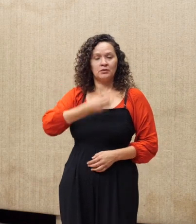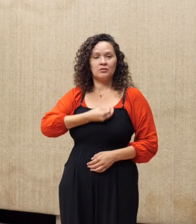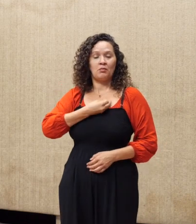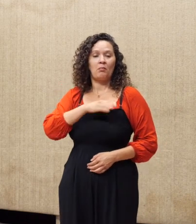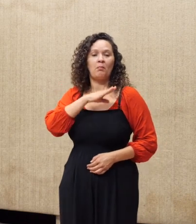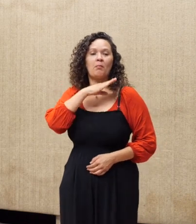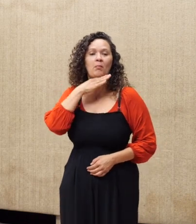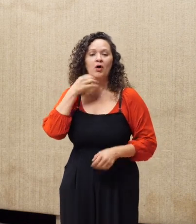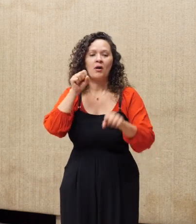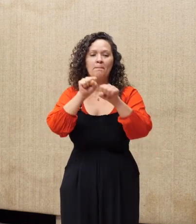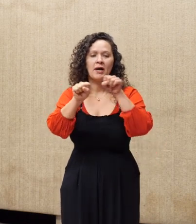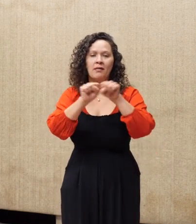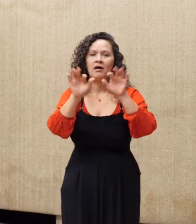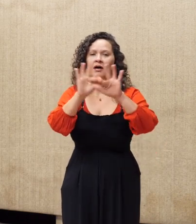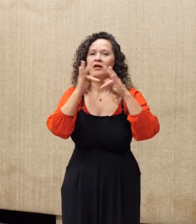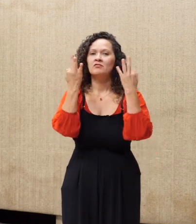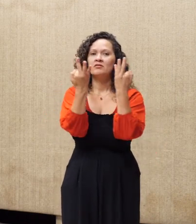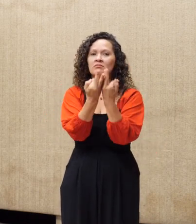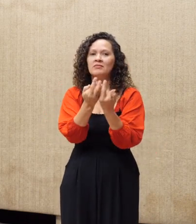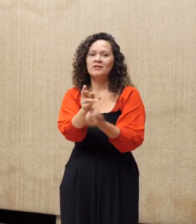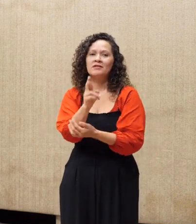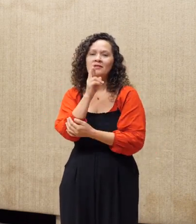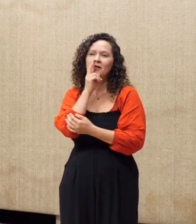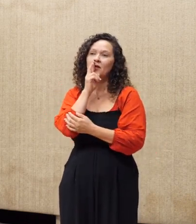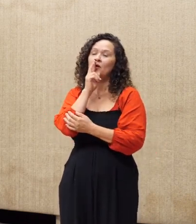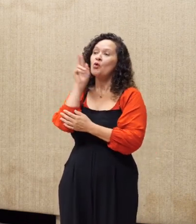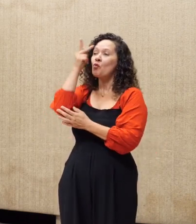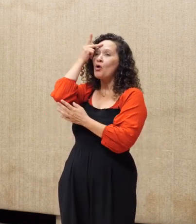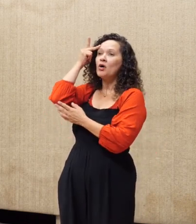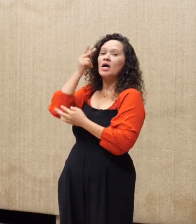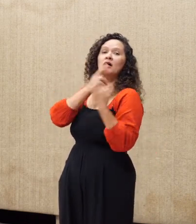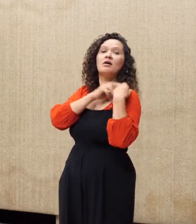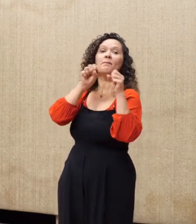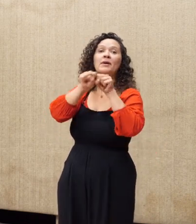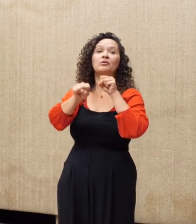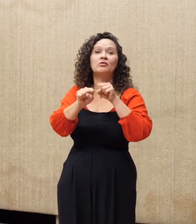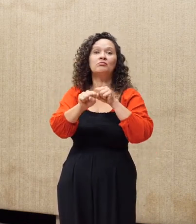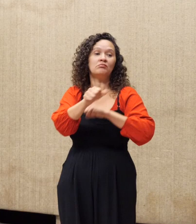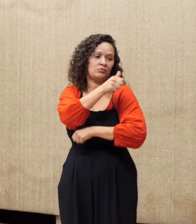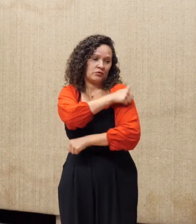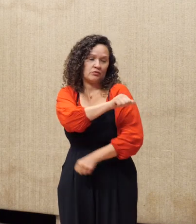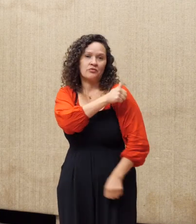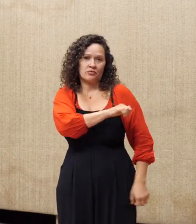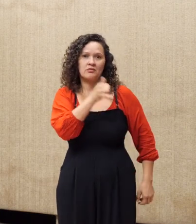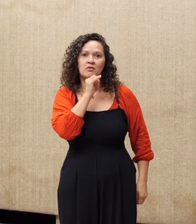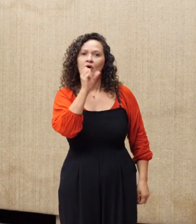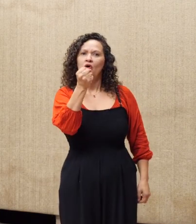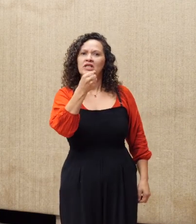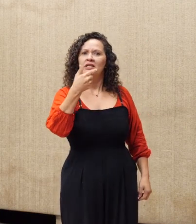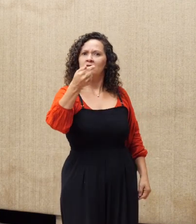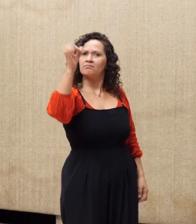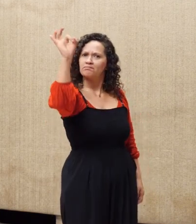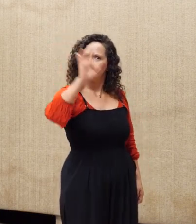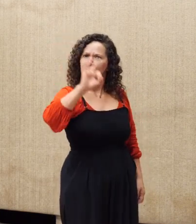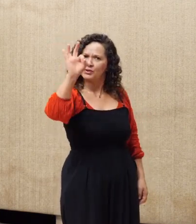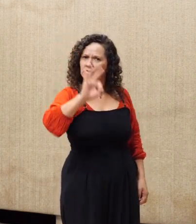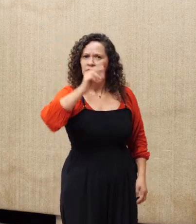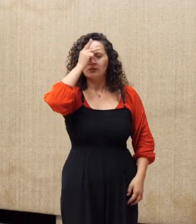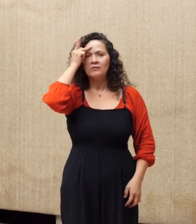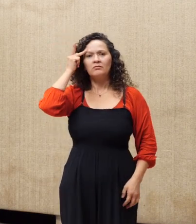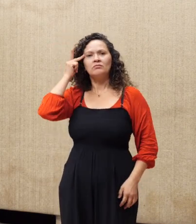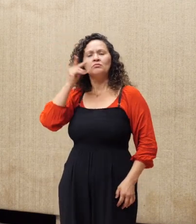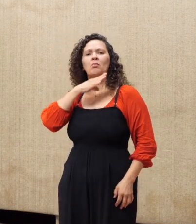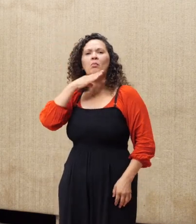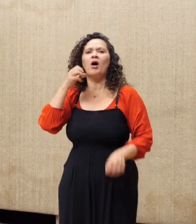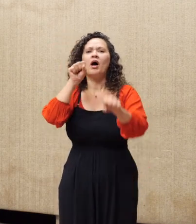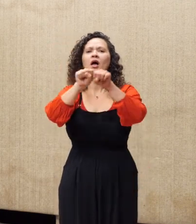morrem, as famílias não têm resposta de quem foi que matou. No Rio de Janeiro, 87% das pessoas